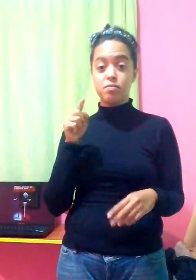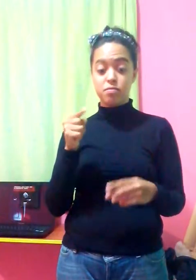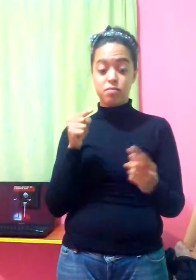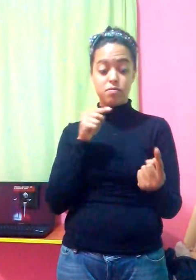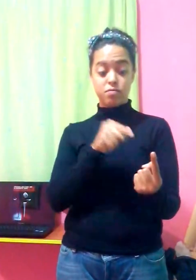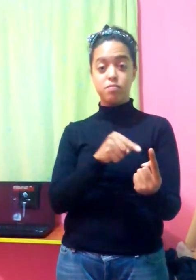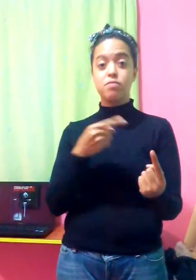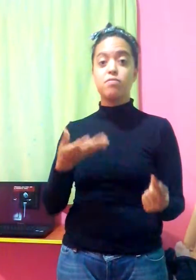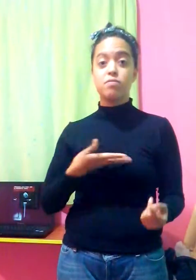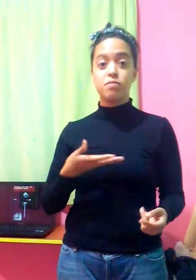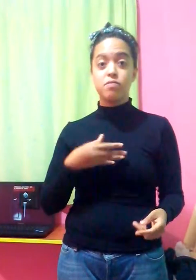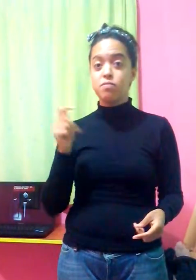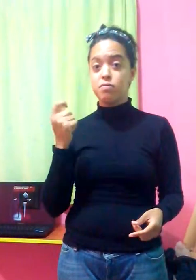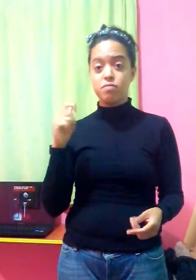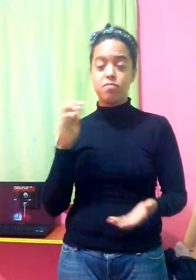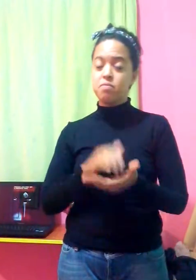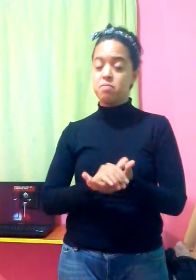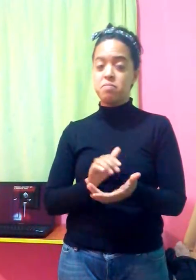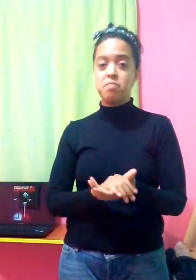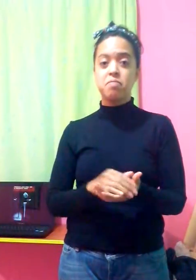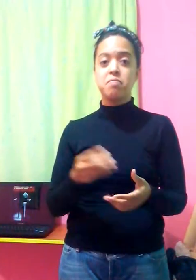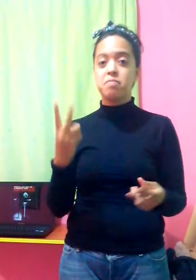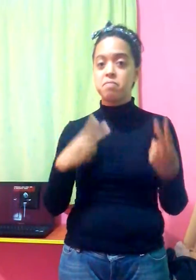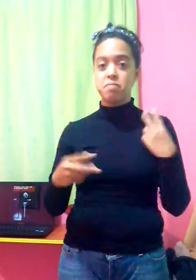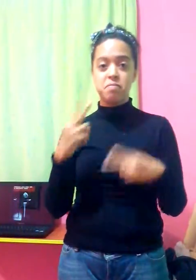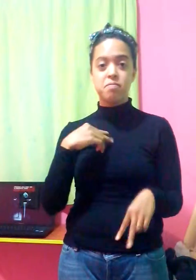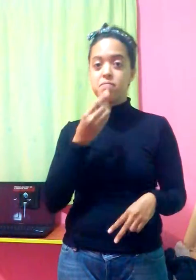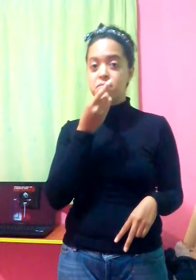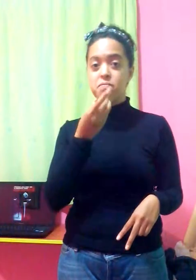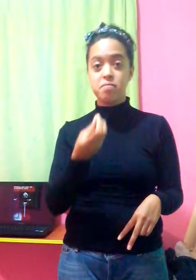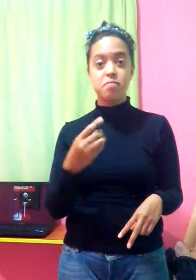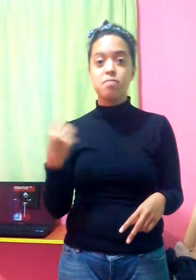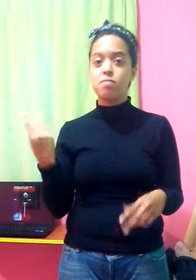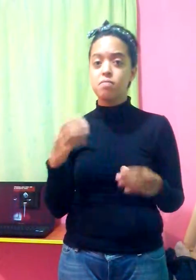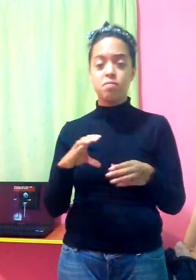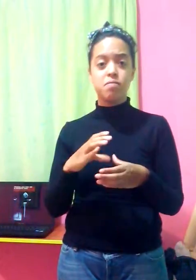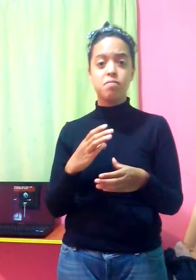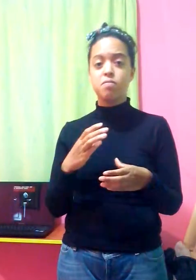tiene su novio, su marido, vengo a decirle cómo hacerle para atraer a su hombre así, mira.